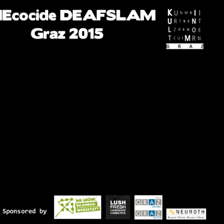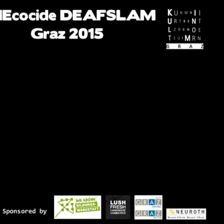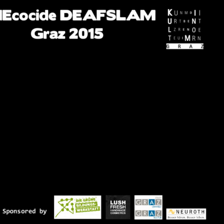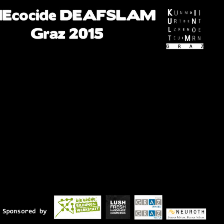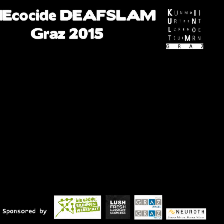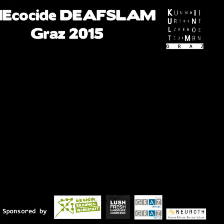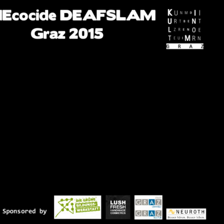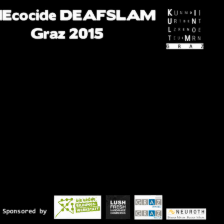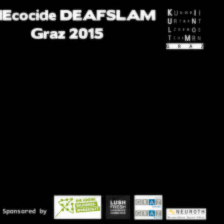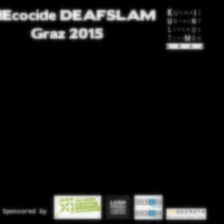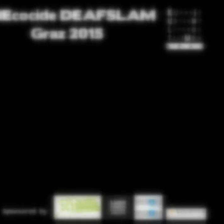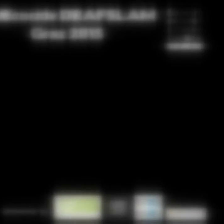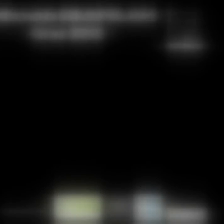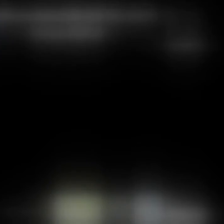Dankeschön.